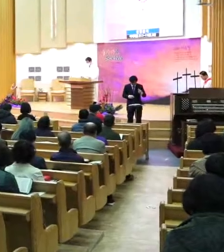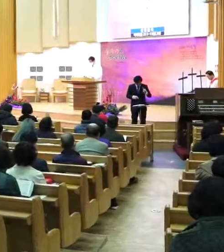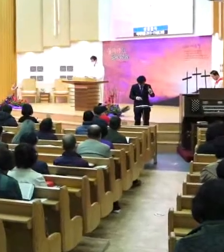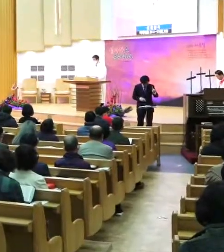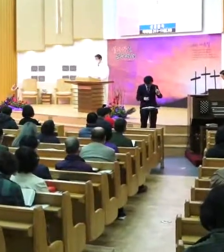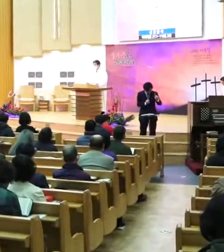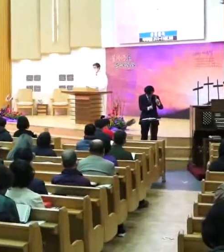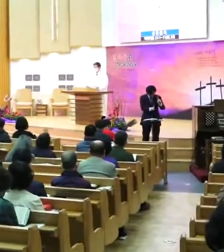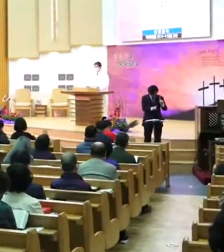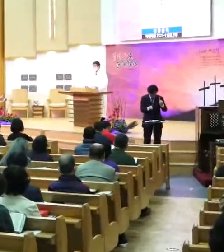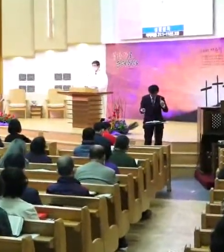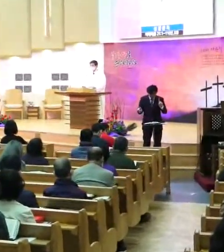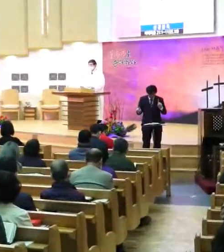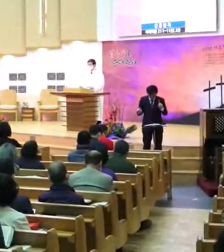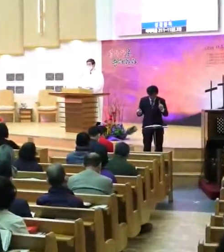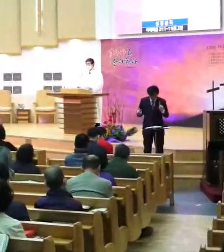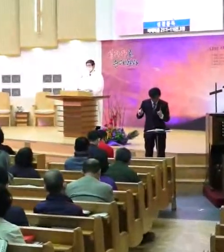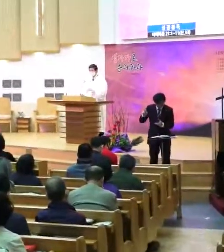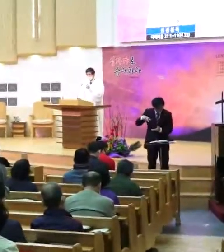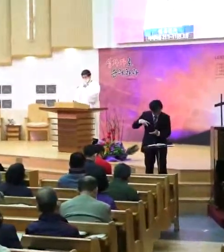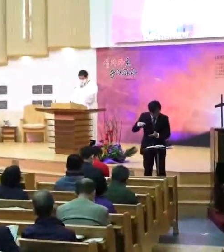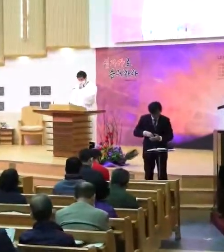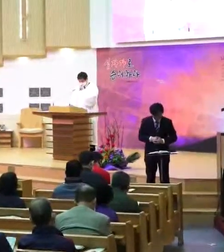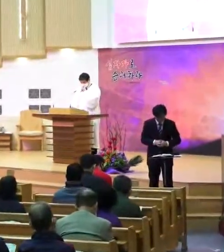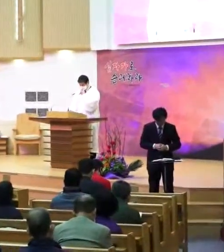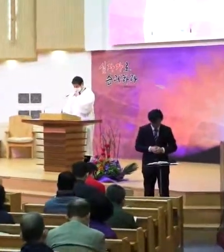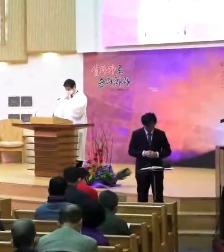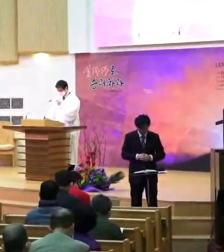1절에서 11절까지 말씀입니다.